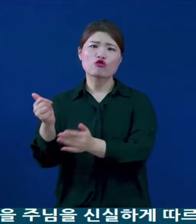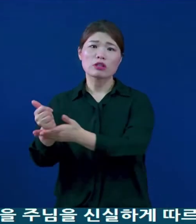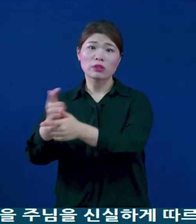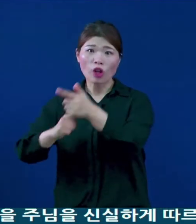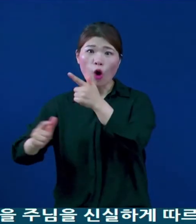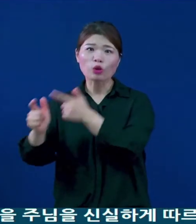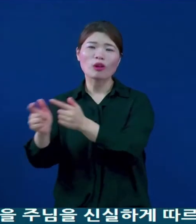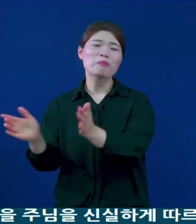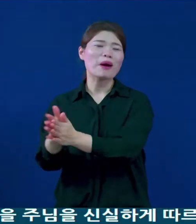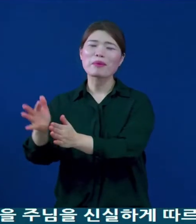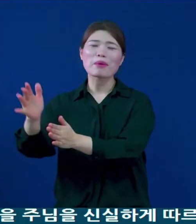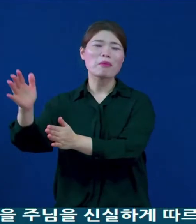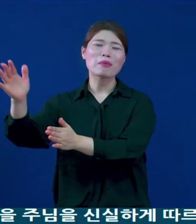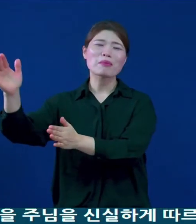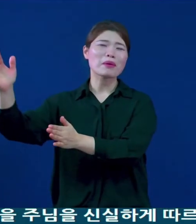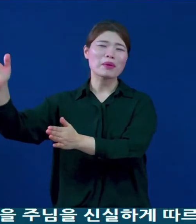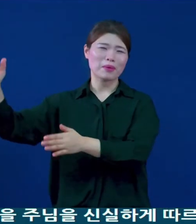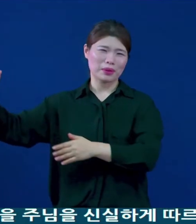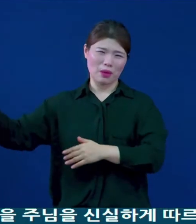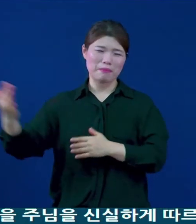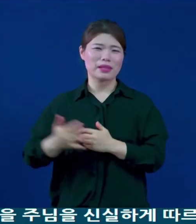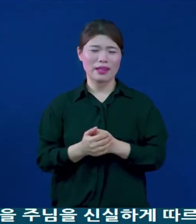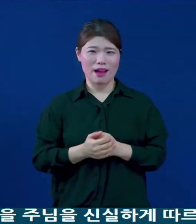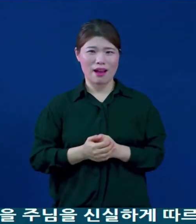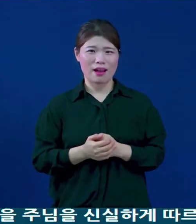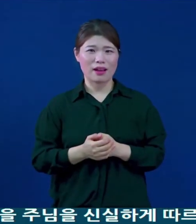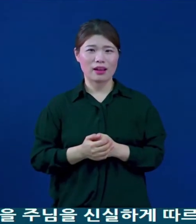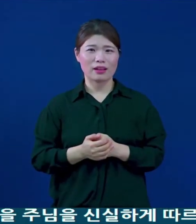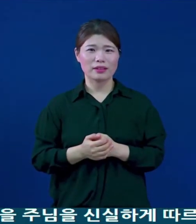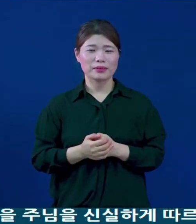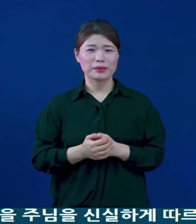주님은 더 찬란하게 빛이 나죠. 뿐만 아니라